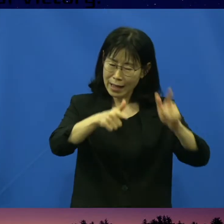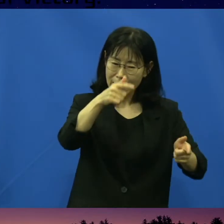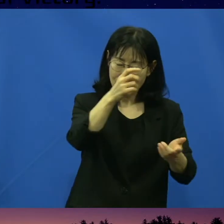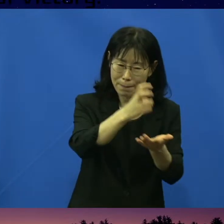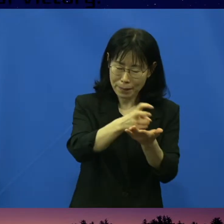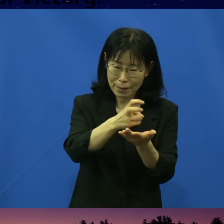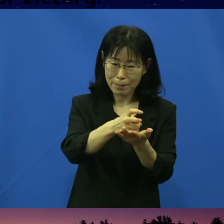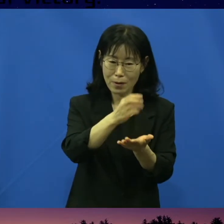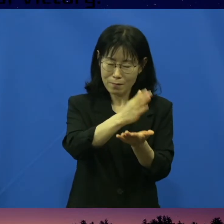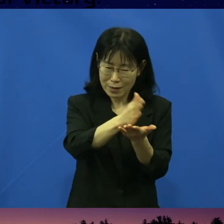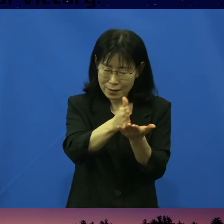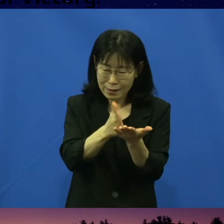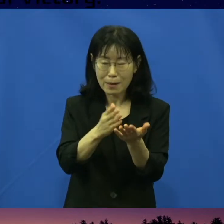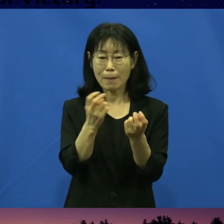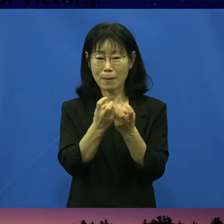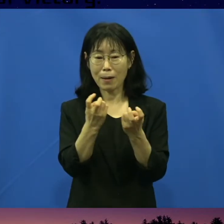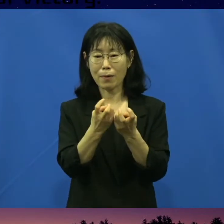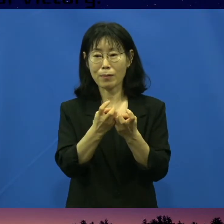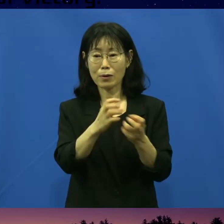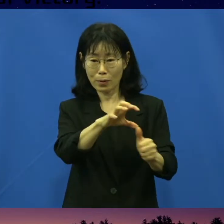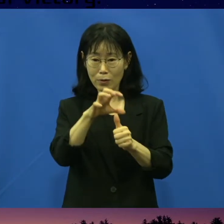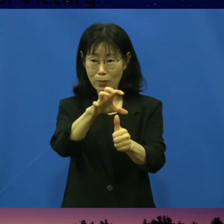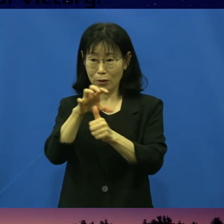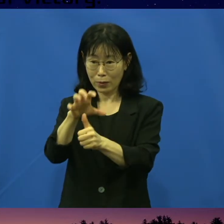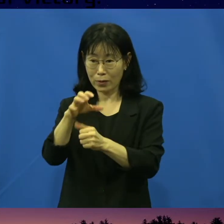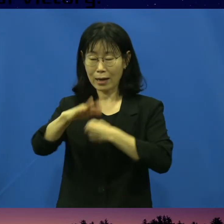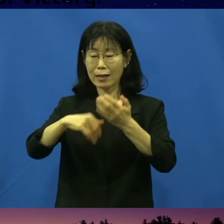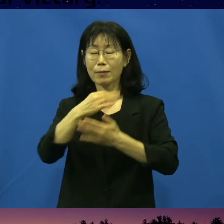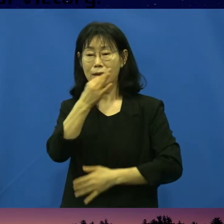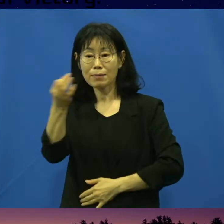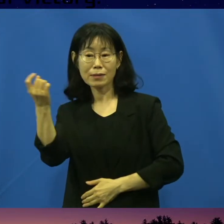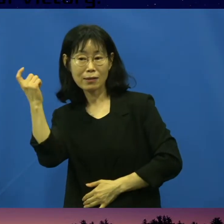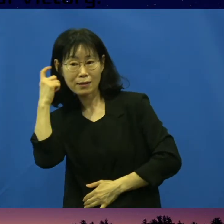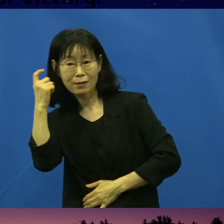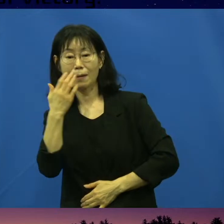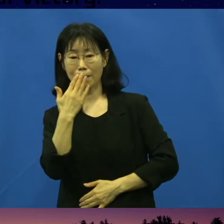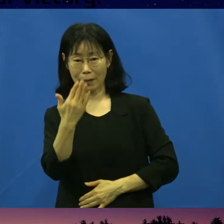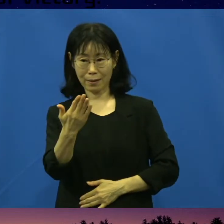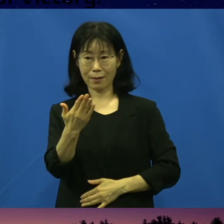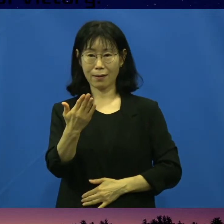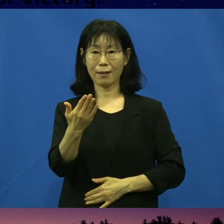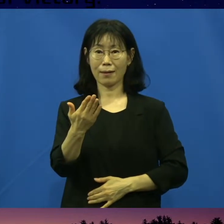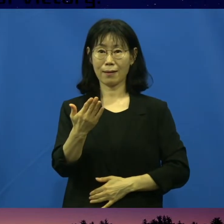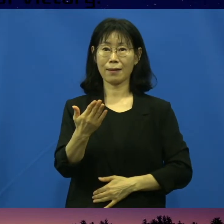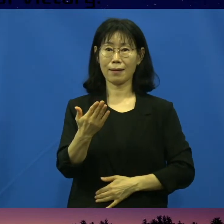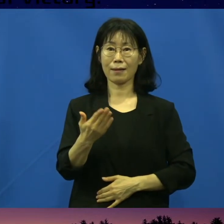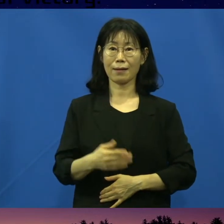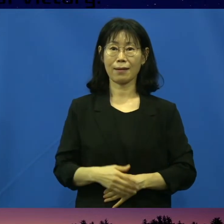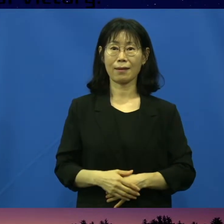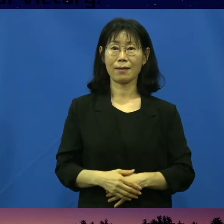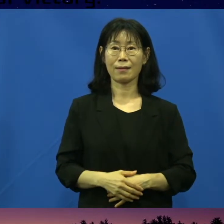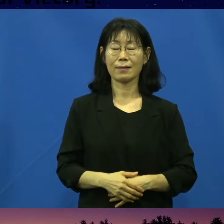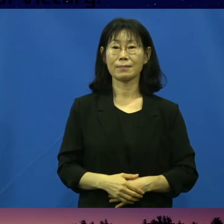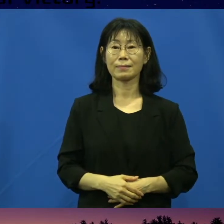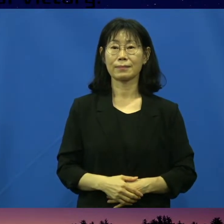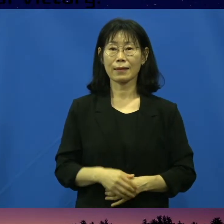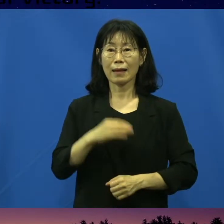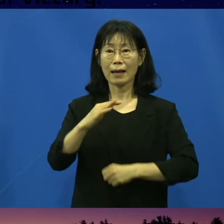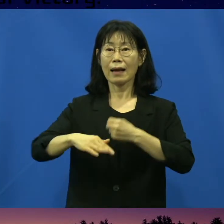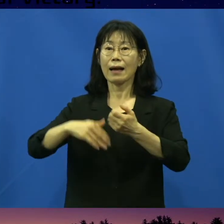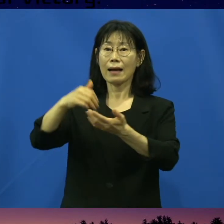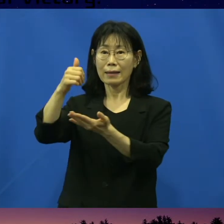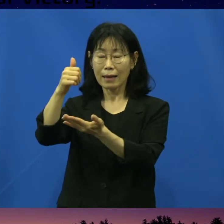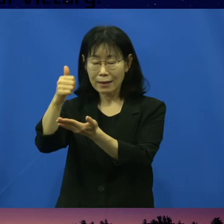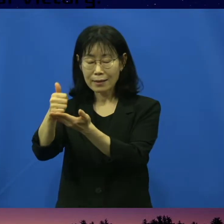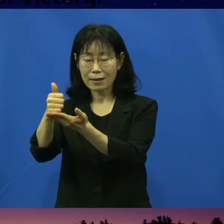말씀을 안 듣고 망한 게 아니고, 말씀을 한두 번 거부한 게 아니에요. 어마어마하게 많이 거부한 거예요. 하나님은 그